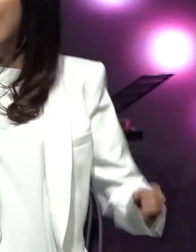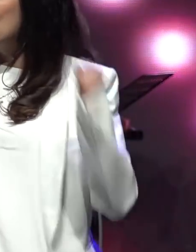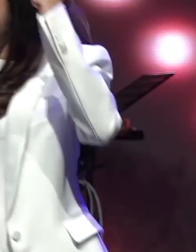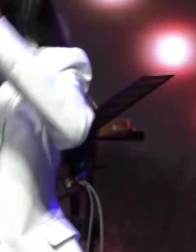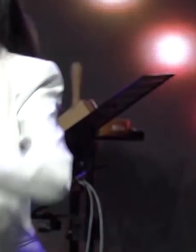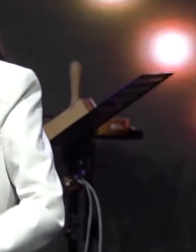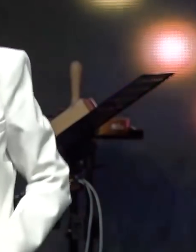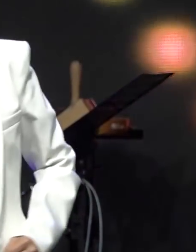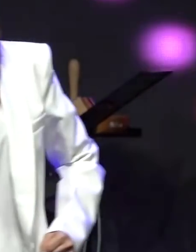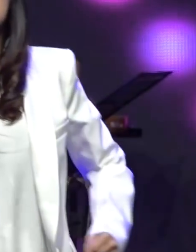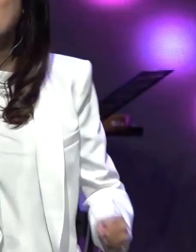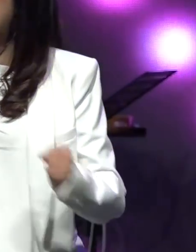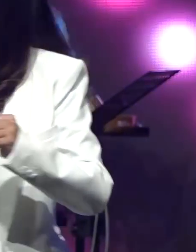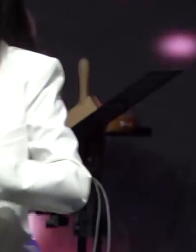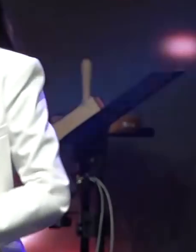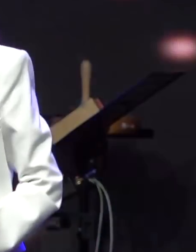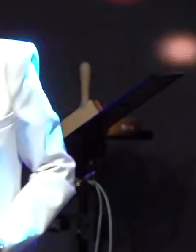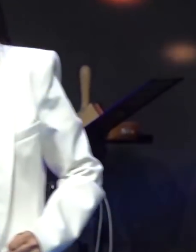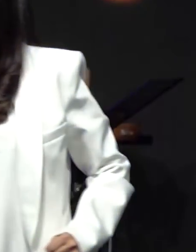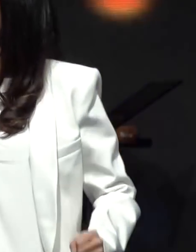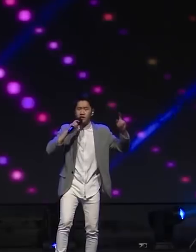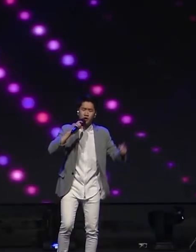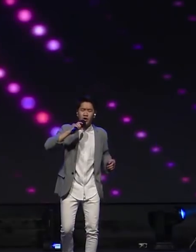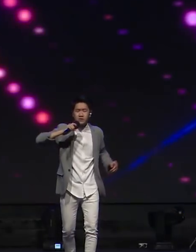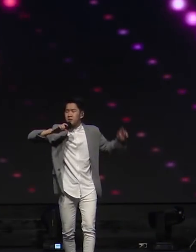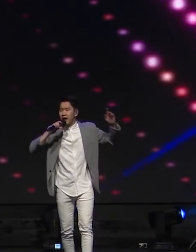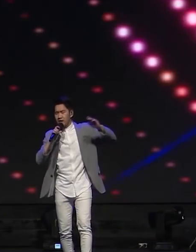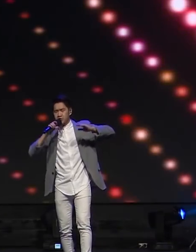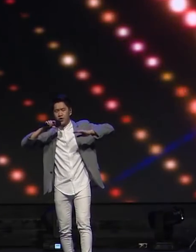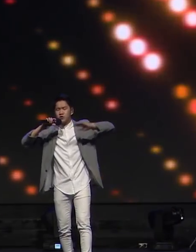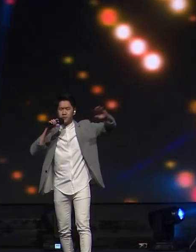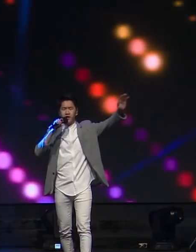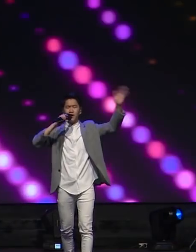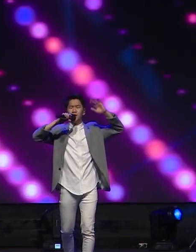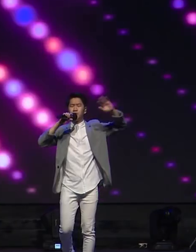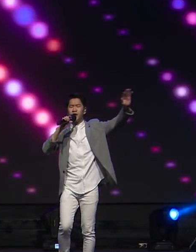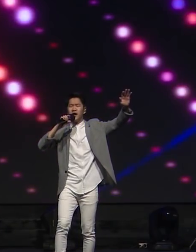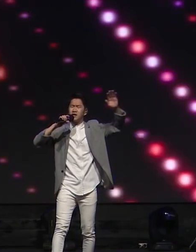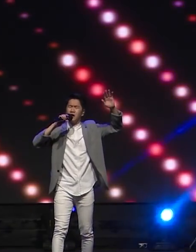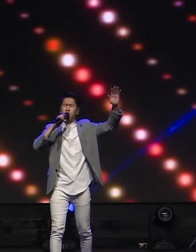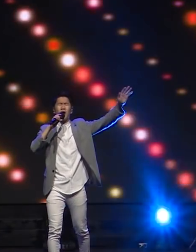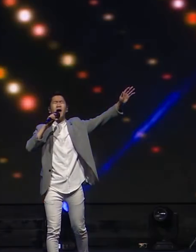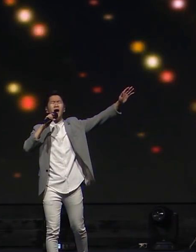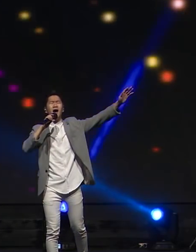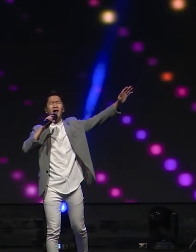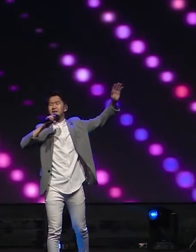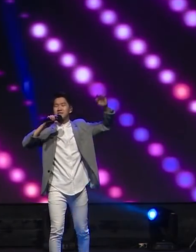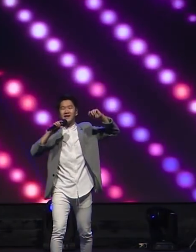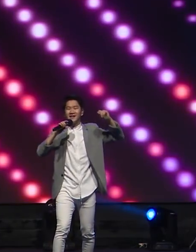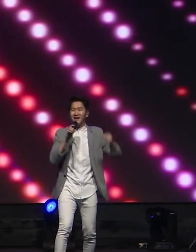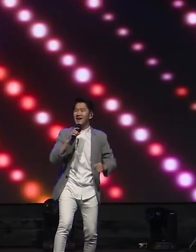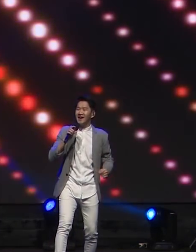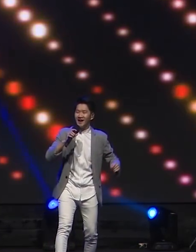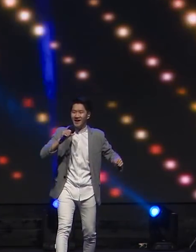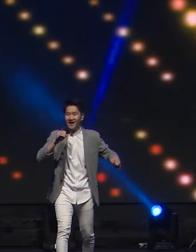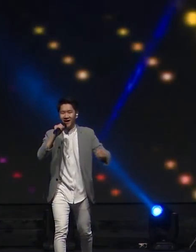I will shout your praise, oh Lord. I will rejoice as your spirit dwells